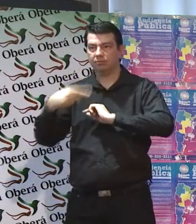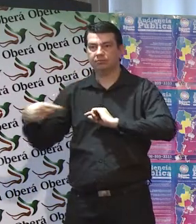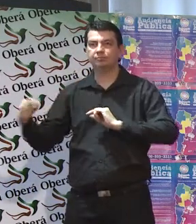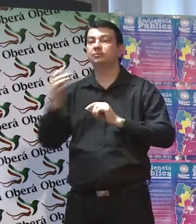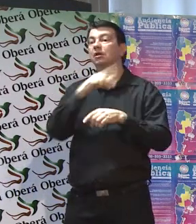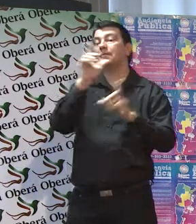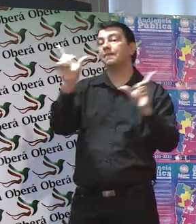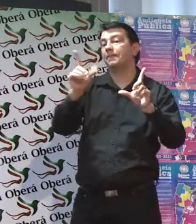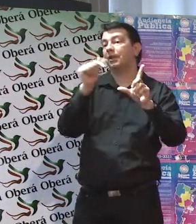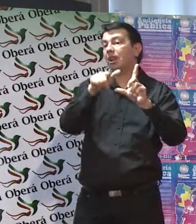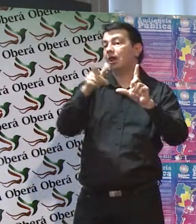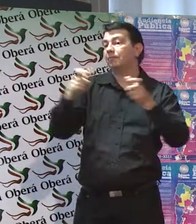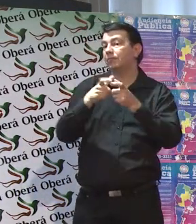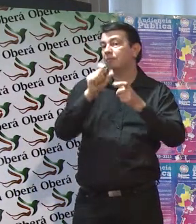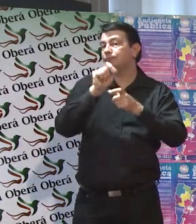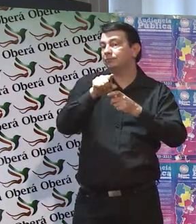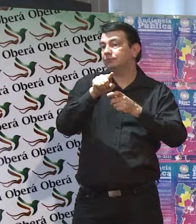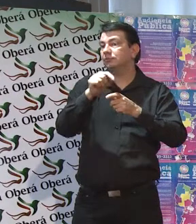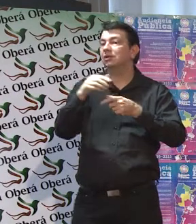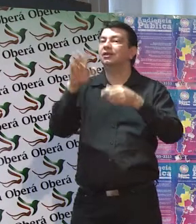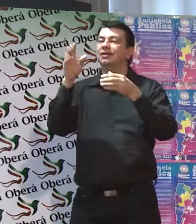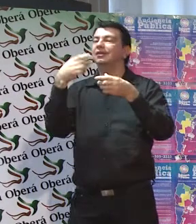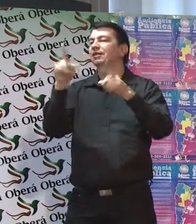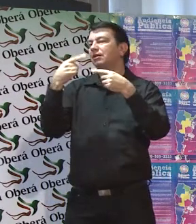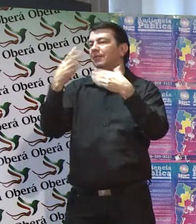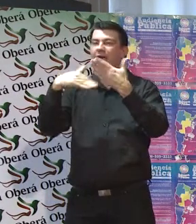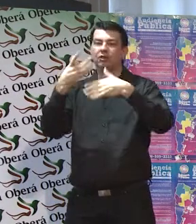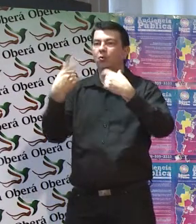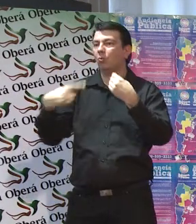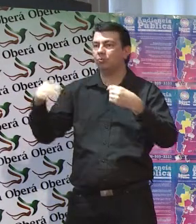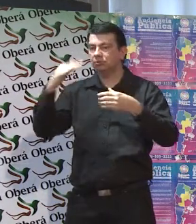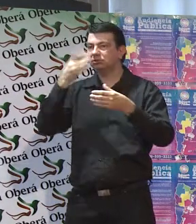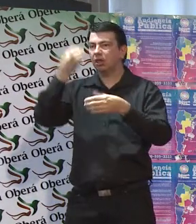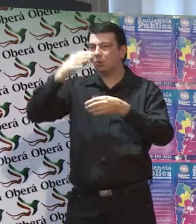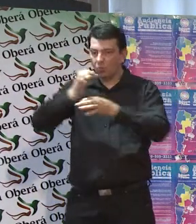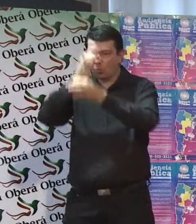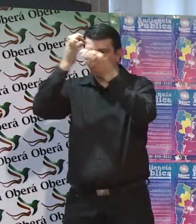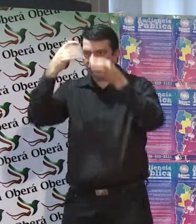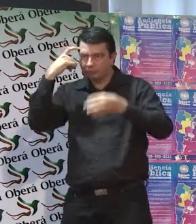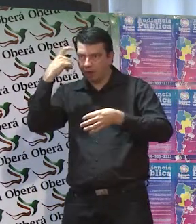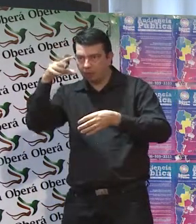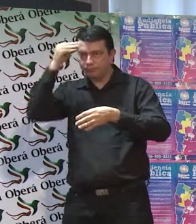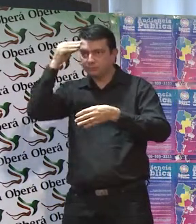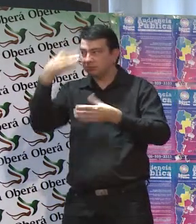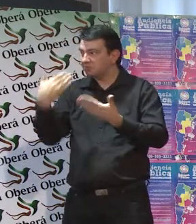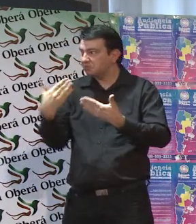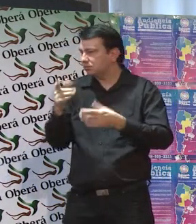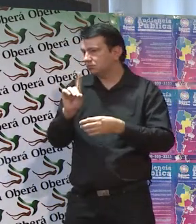TV, los programas de entretenimiento no siempre educan, lo que muestra la mayoría de ellos, de los